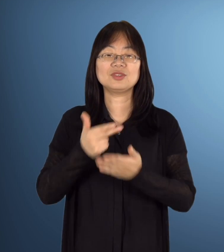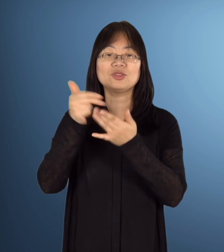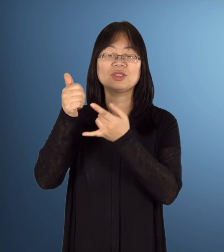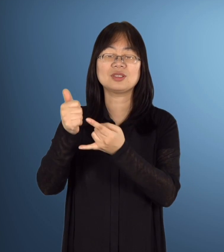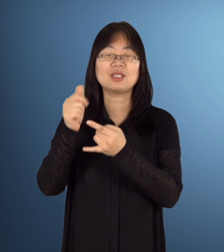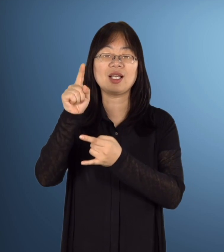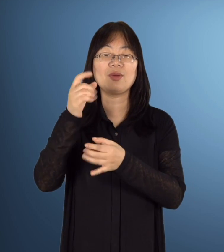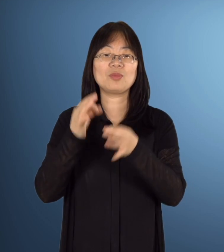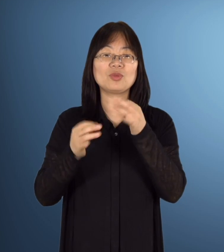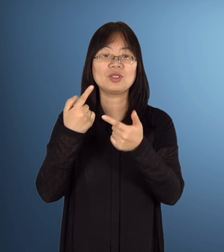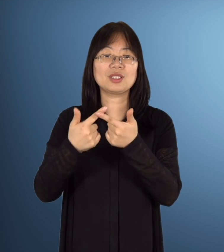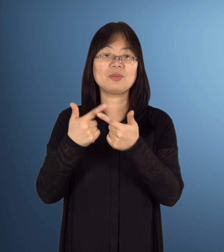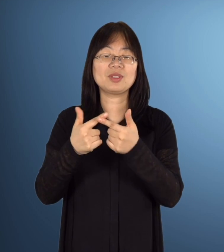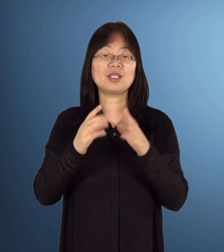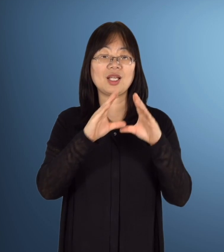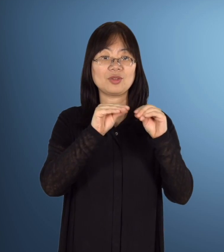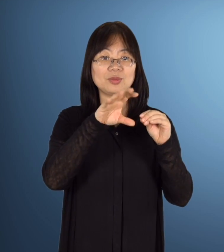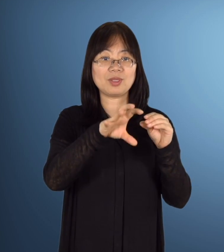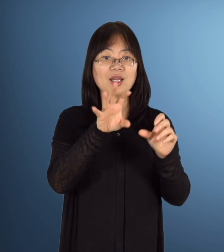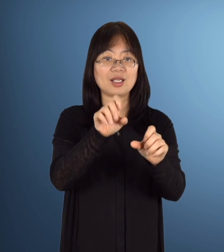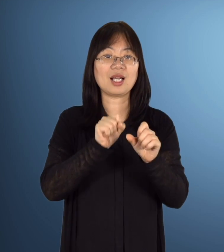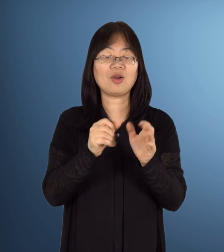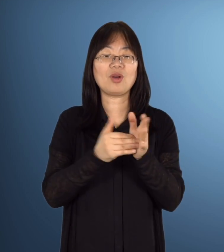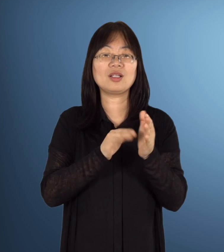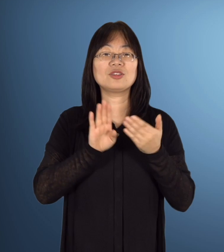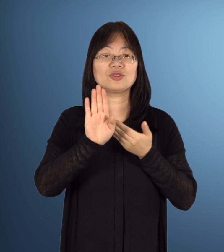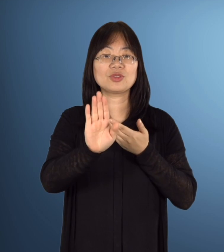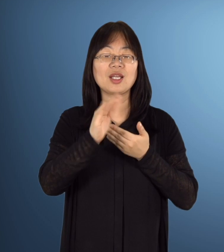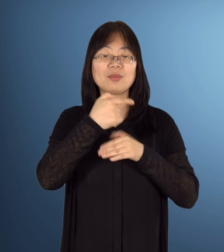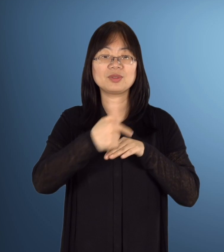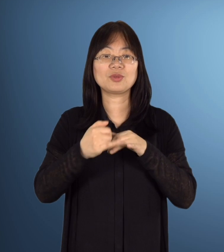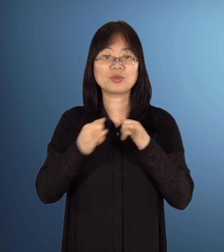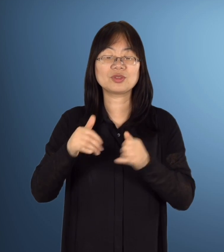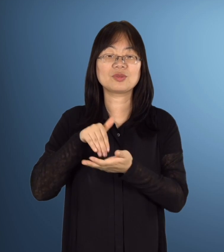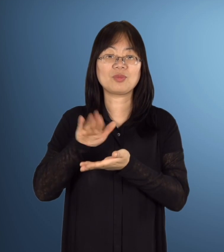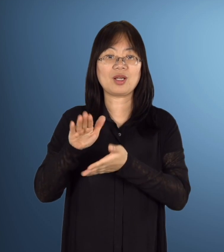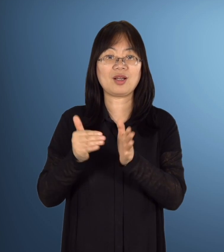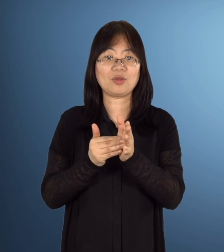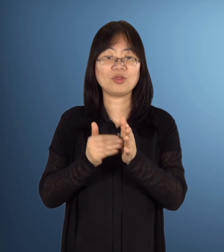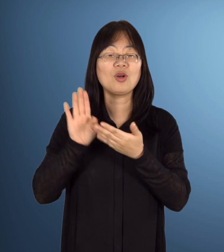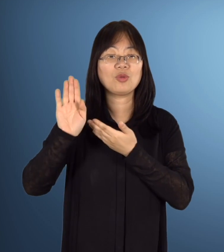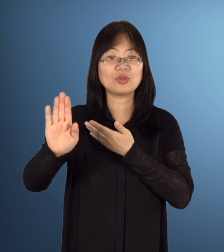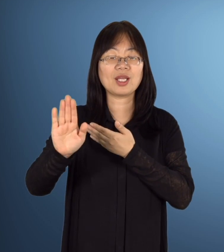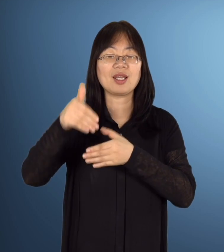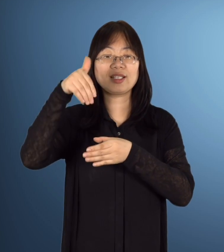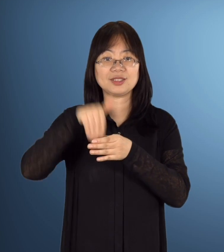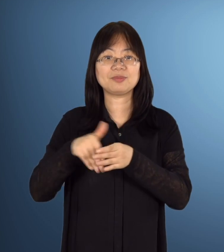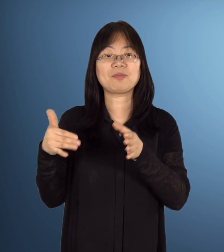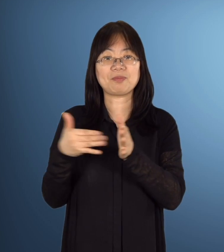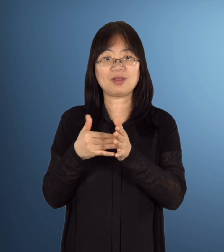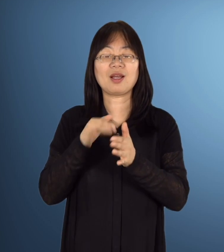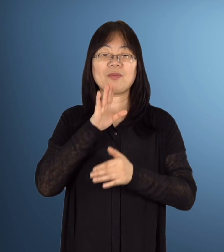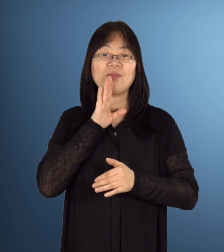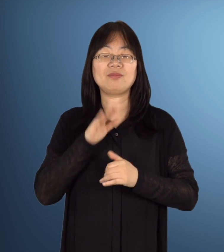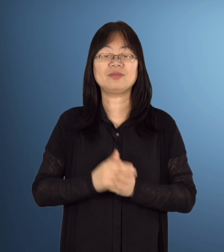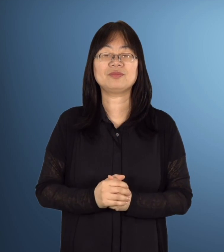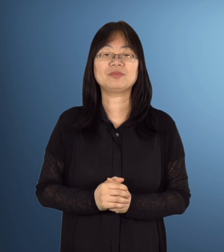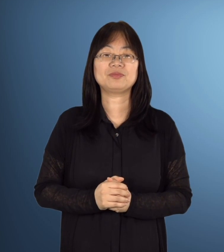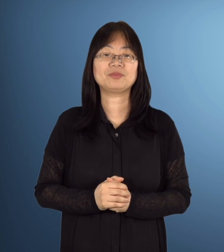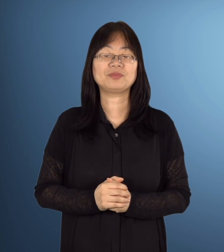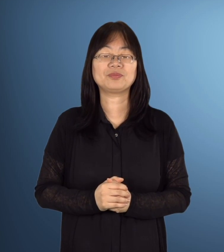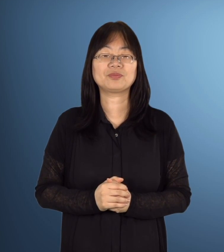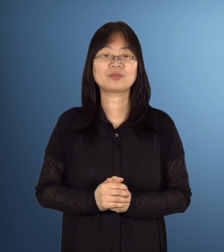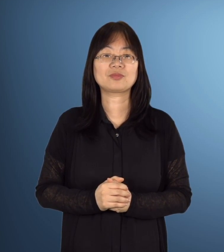주께서 한 포도나무를 애굽에서 가져다가 민족들을 쫓아내시고 그것을 심으셨나이다. 네,